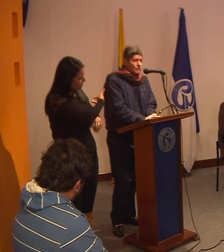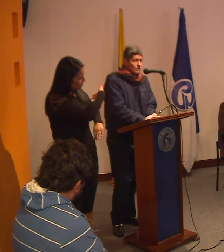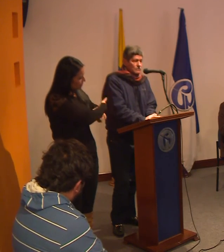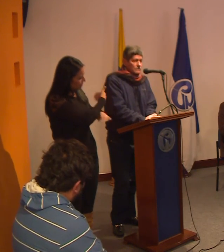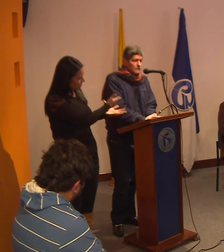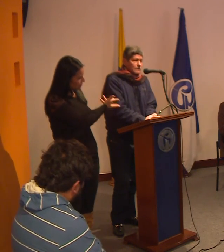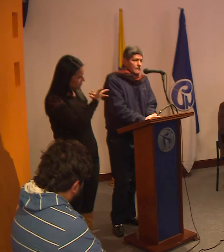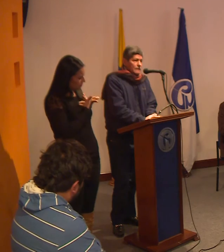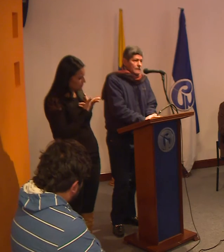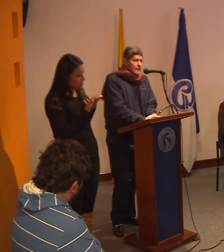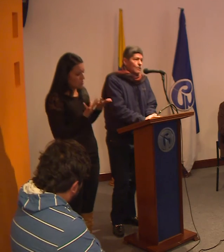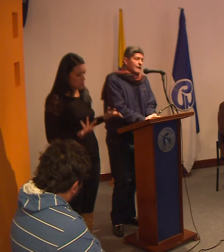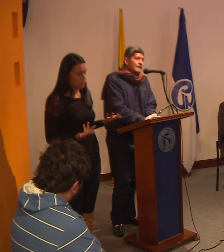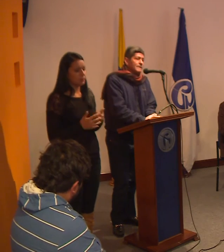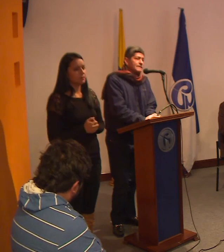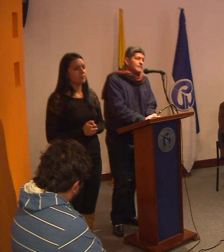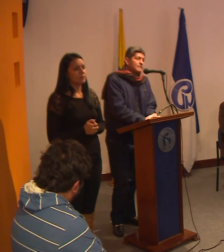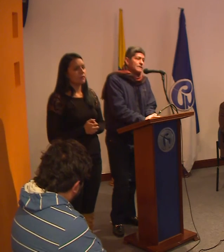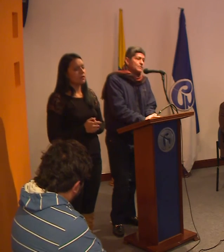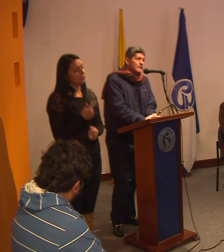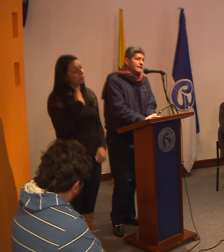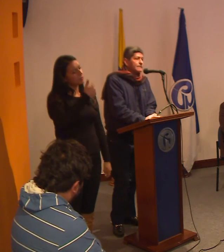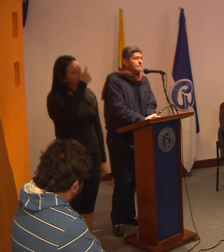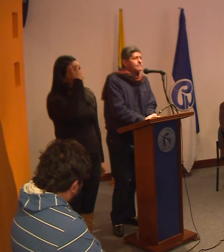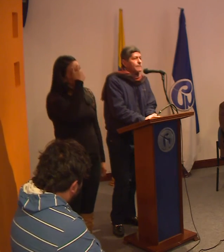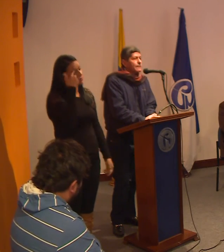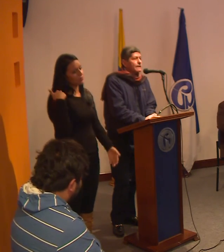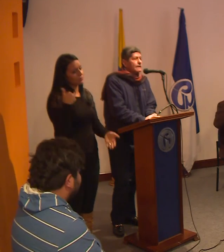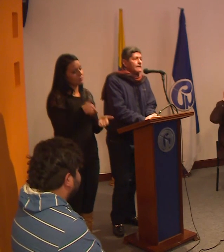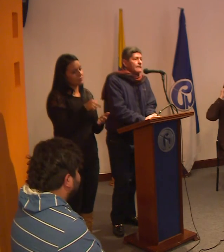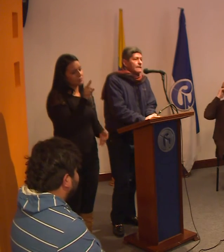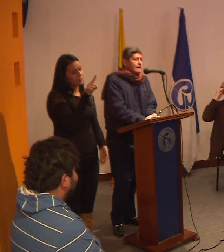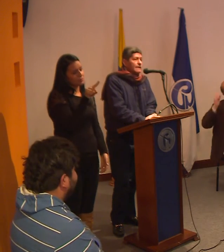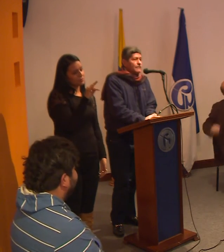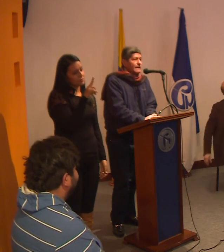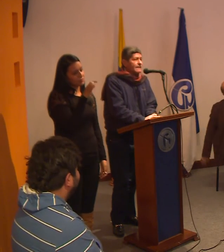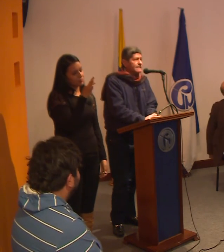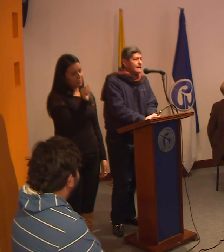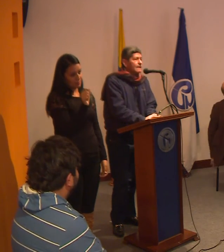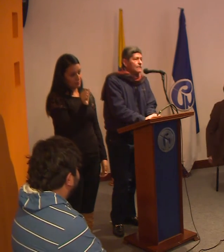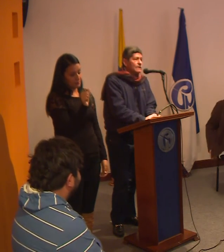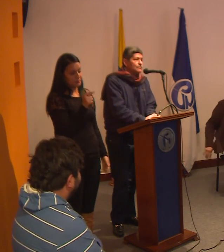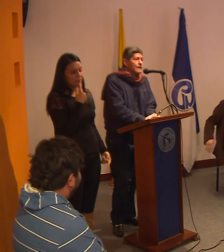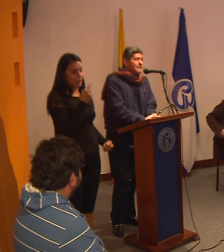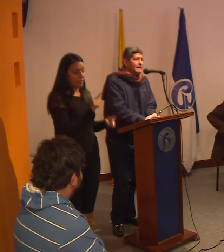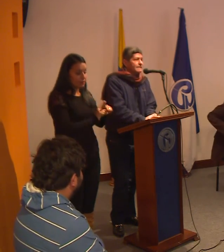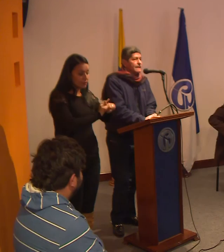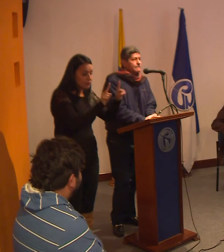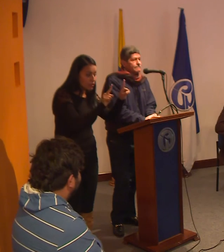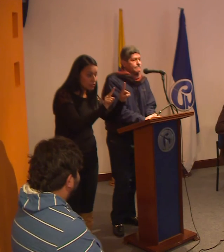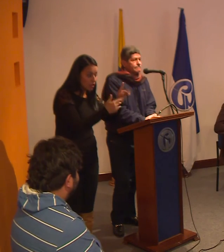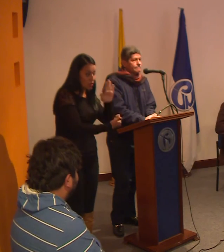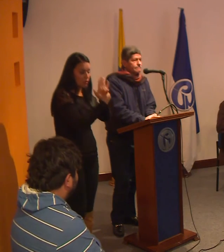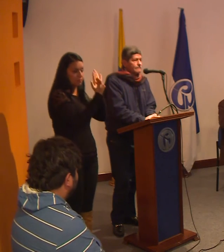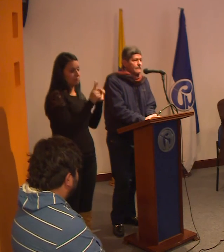como evocar el pensamiento de Zuleta. La diferencia no es una